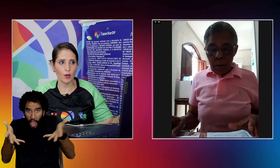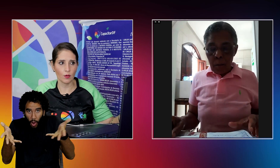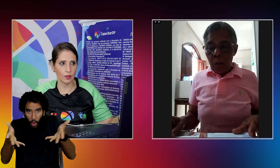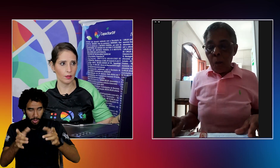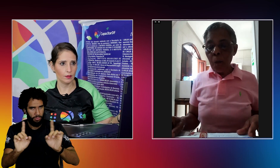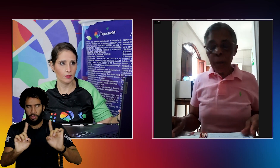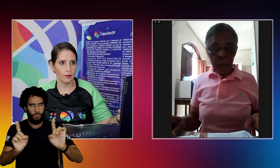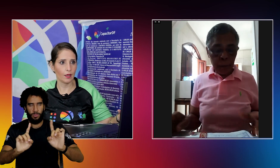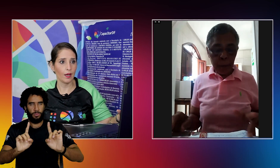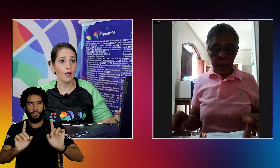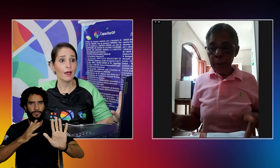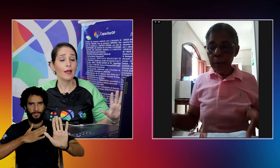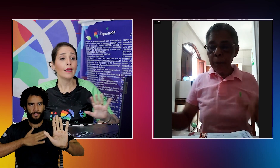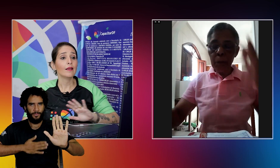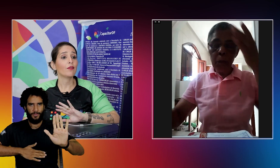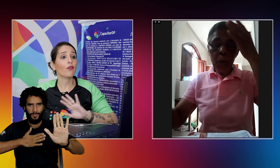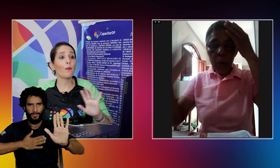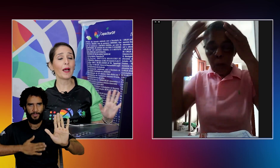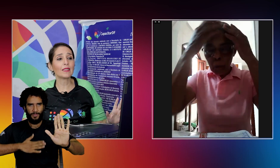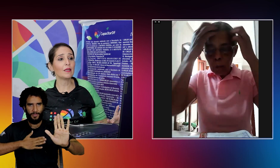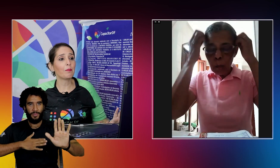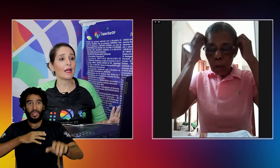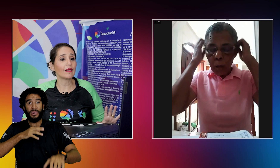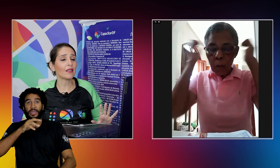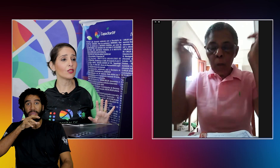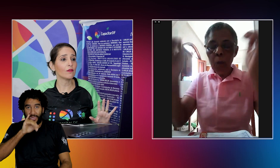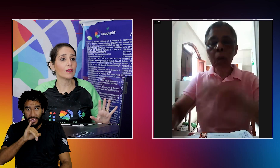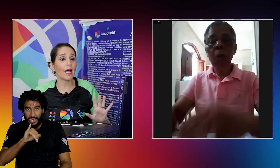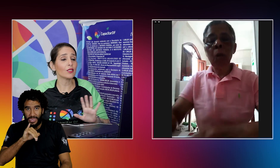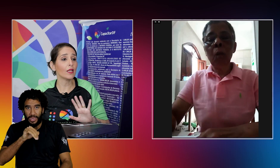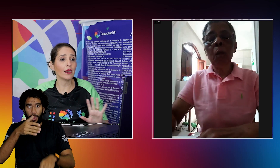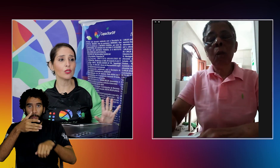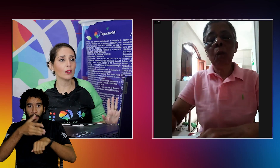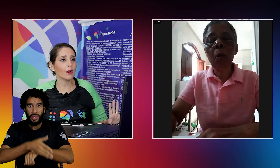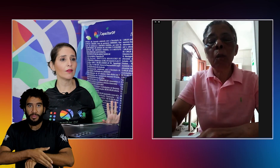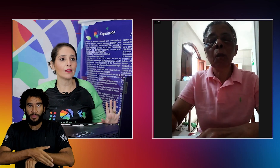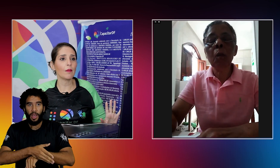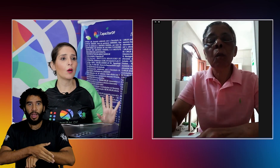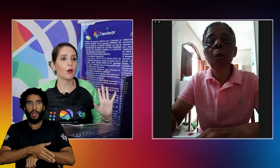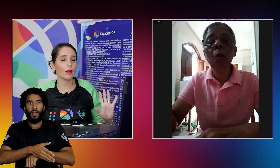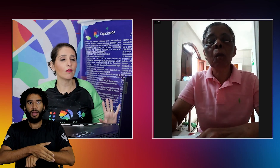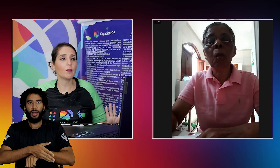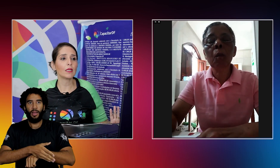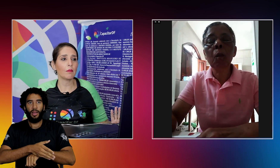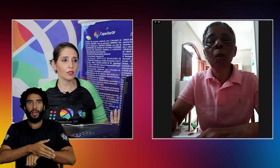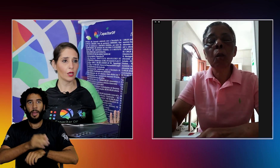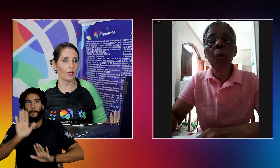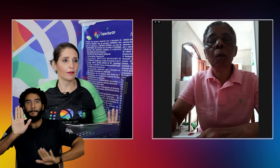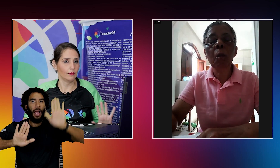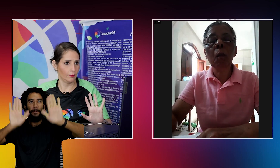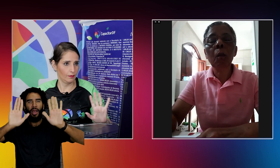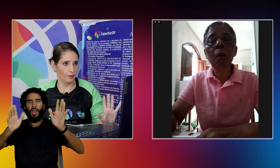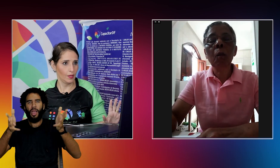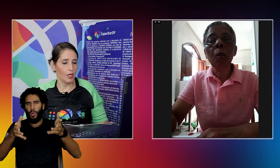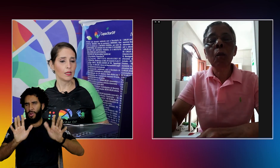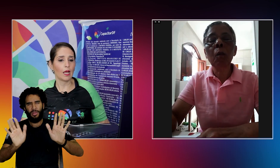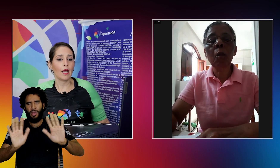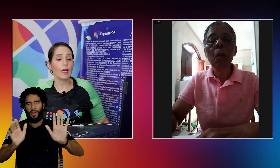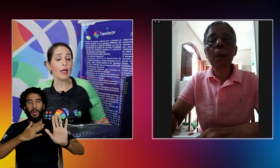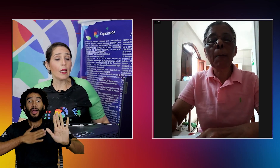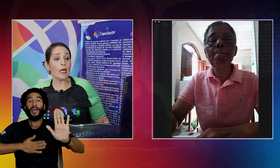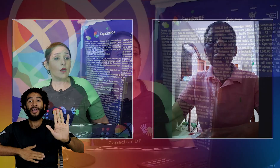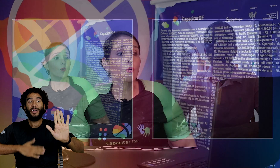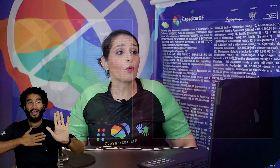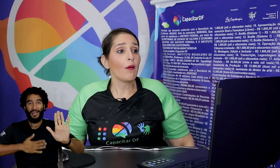mão agora, tá? Se for participar da atividade, nem adianta levantar a mão agora que eu vou mandar abaixar,